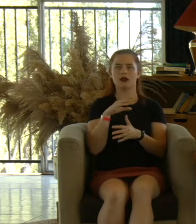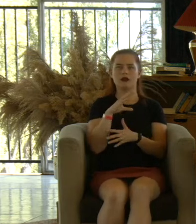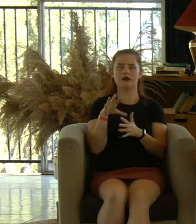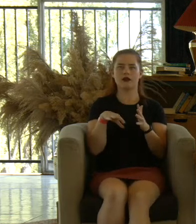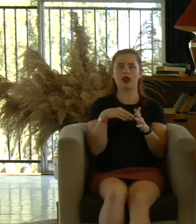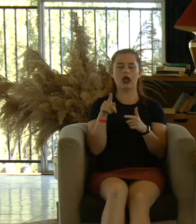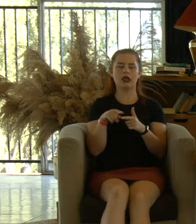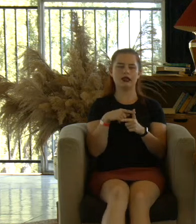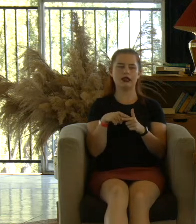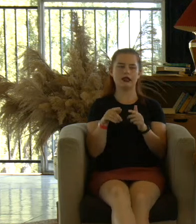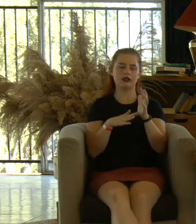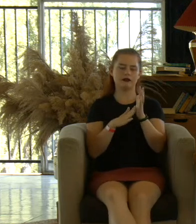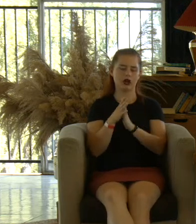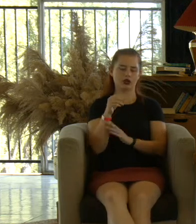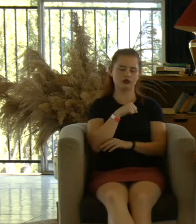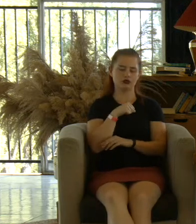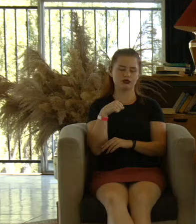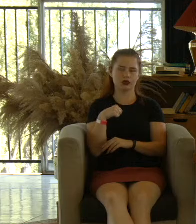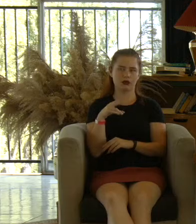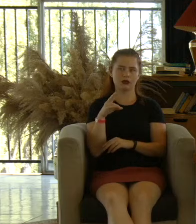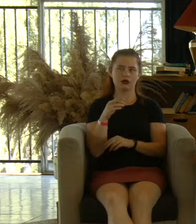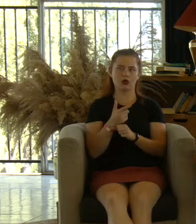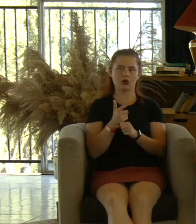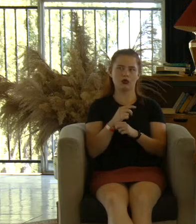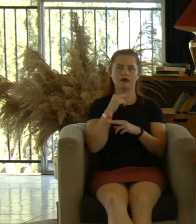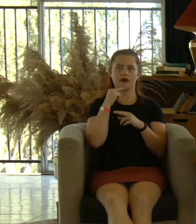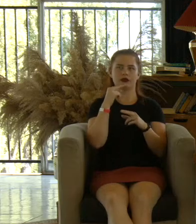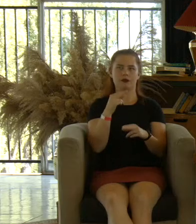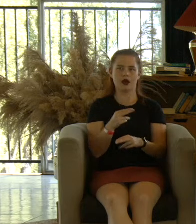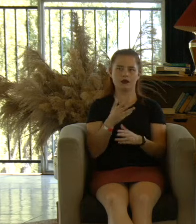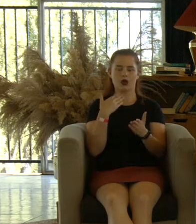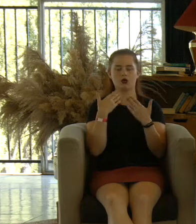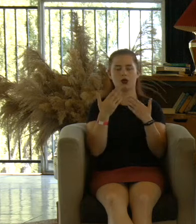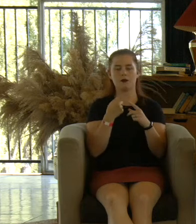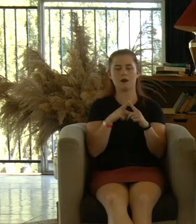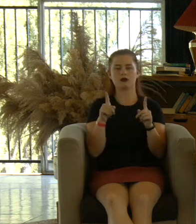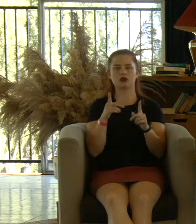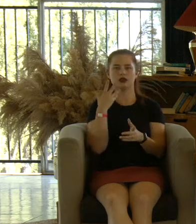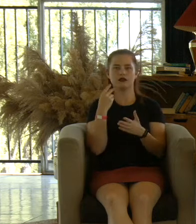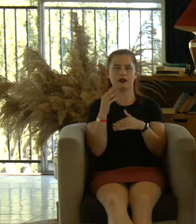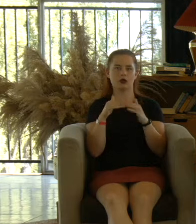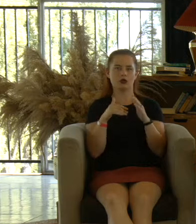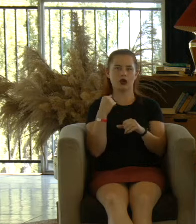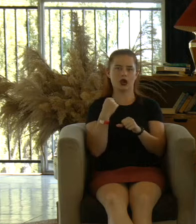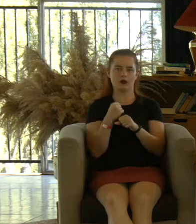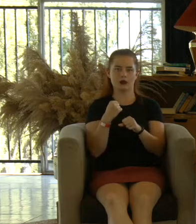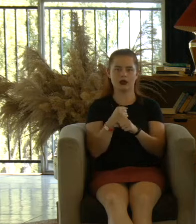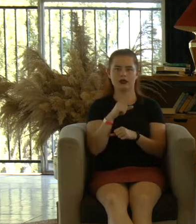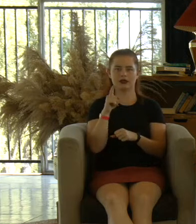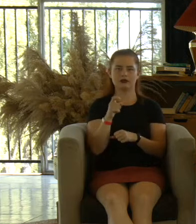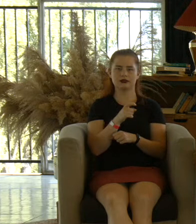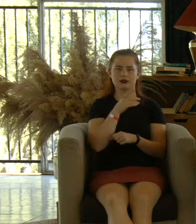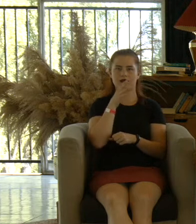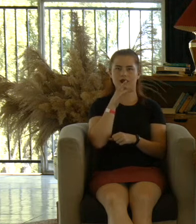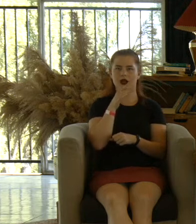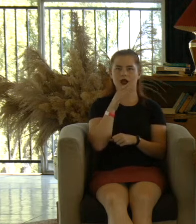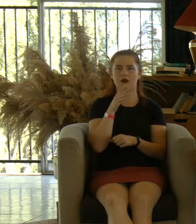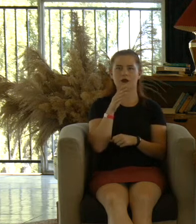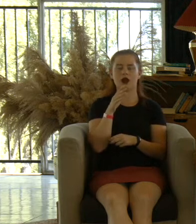либо выращивают его сами, но очень внимательно к этому относятся и своими руками все это делают. За единицу времени они могут сравниться с